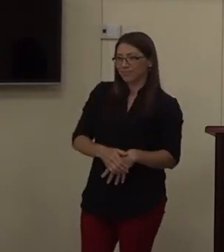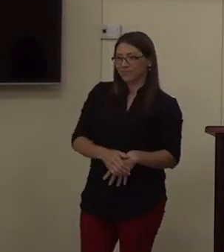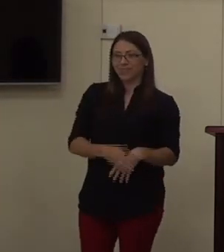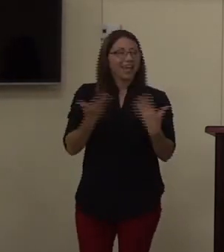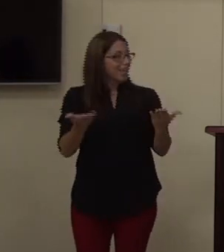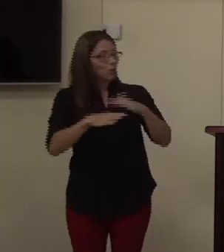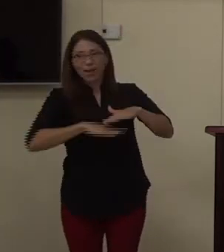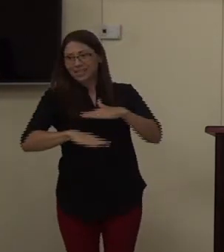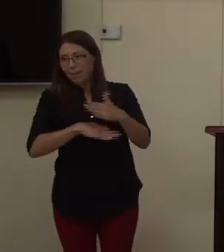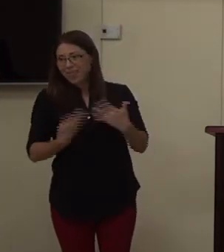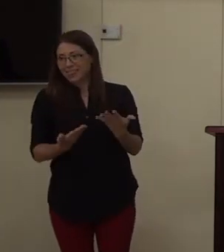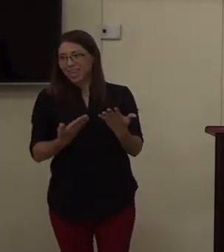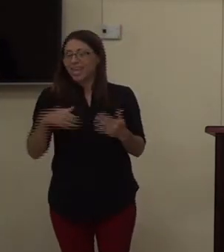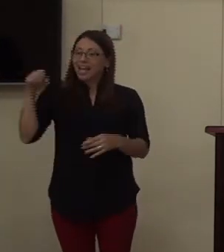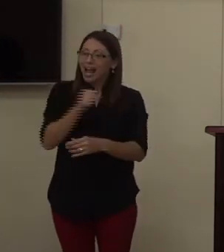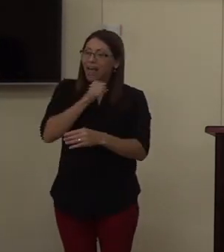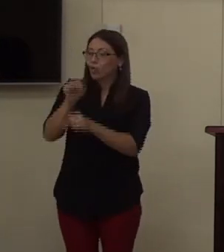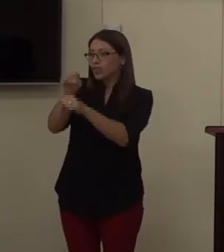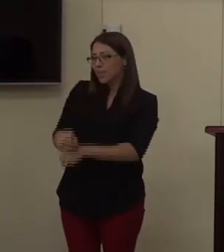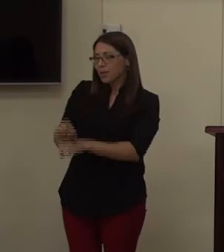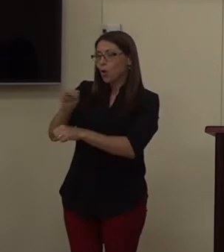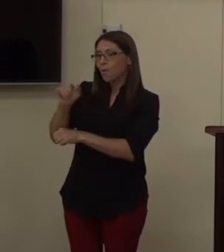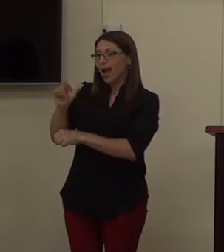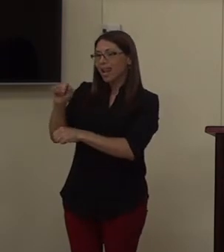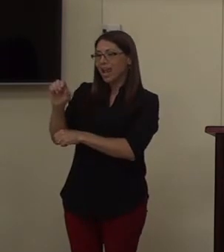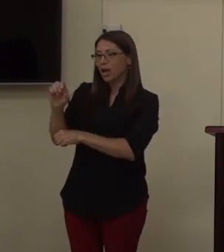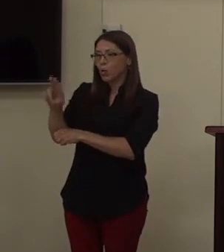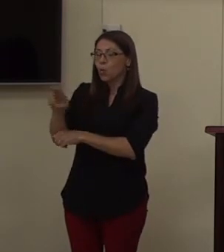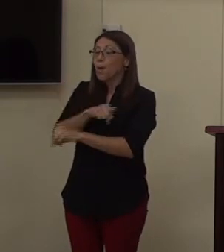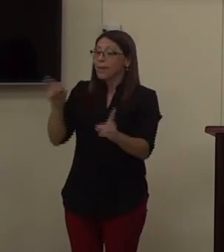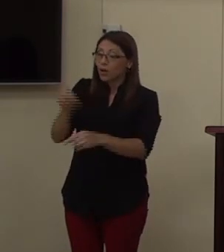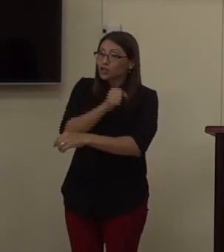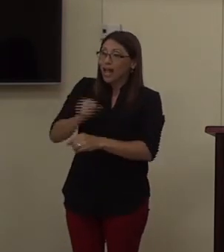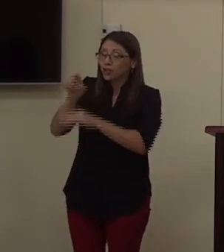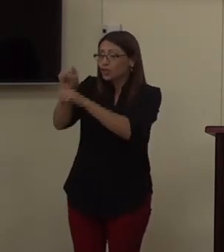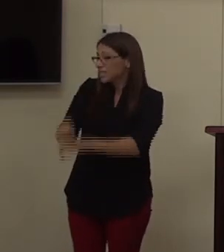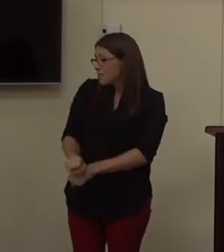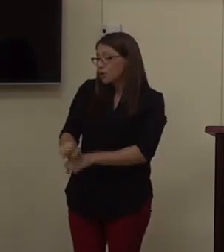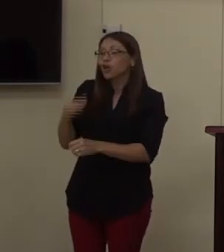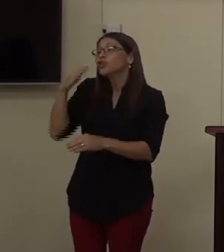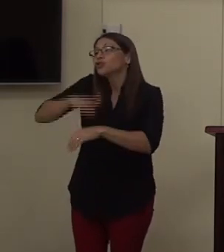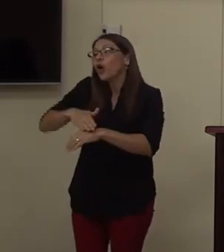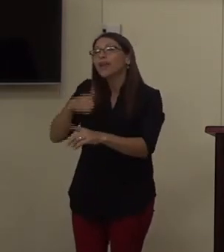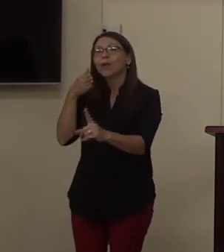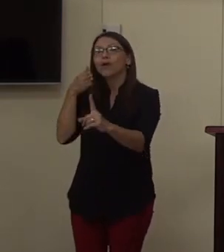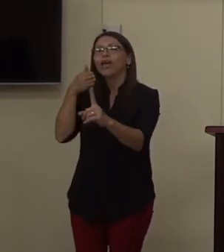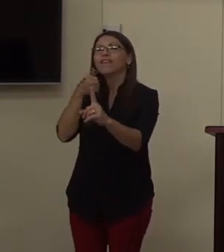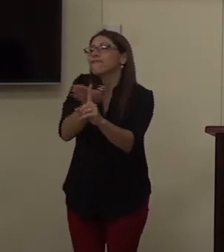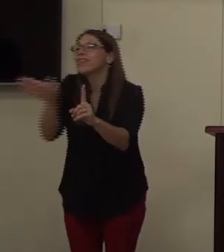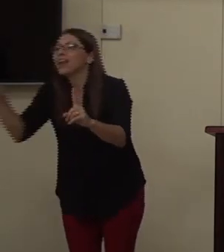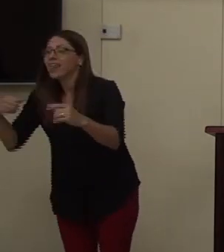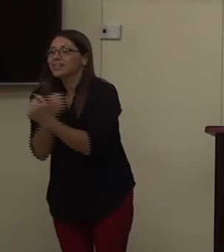Básicamente un canto típico malecu. Los cantos típicos malecu son cantos sobre infidelidades amorosas,